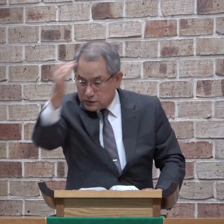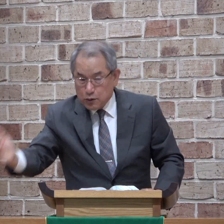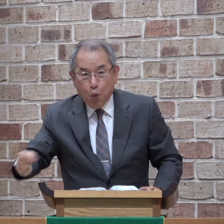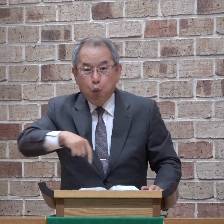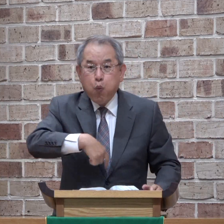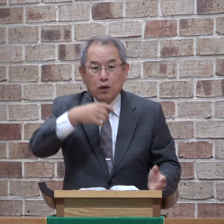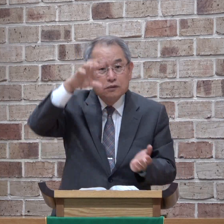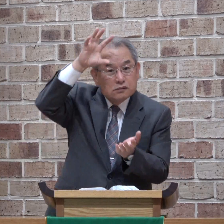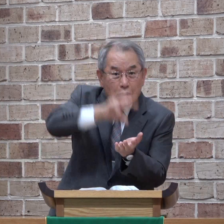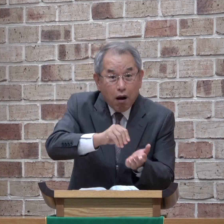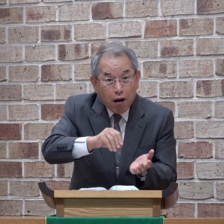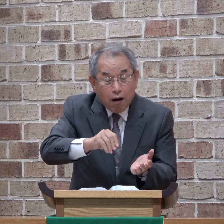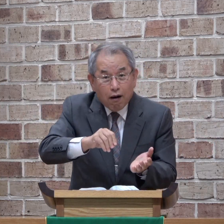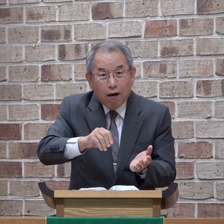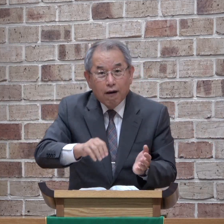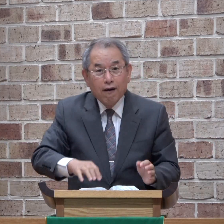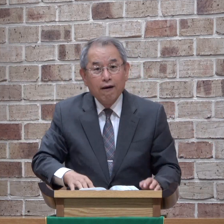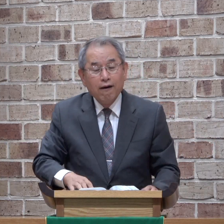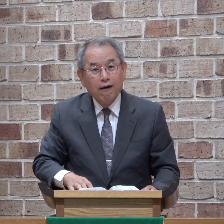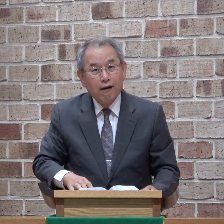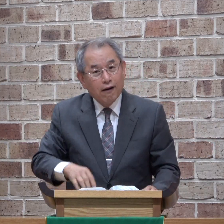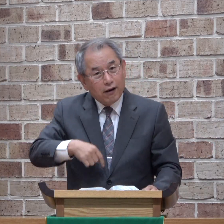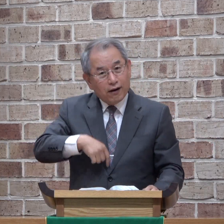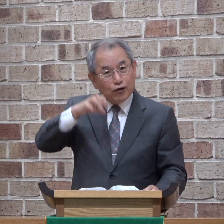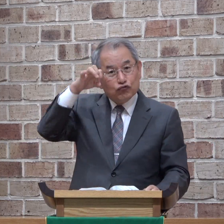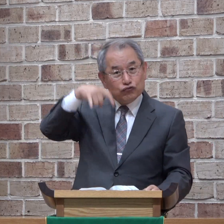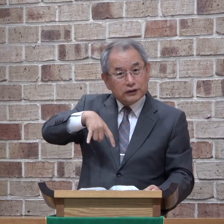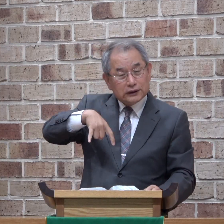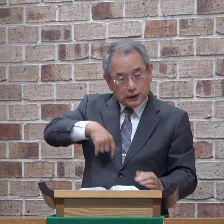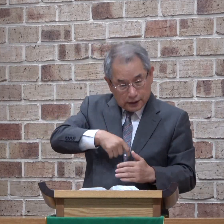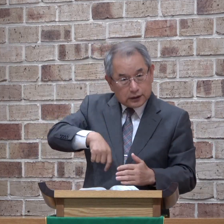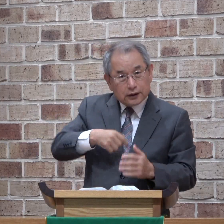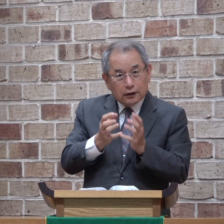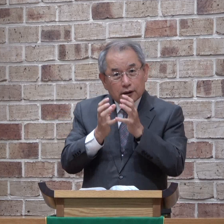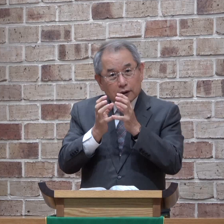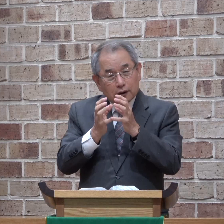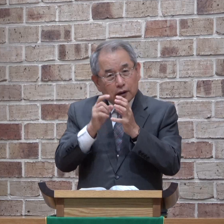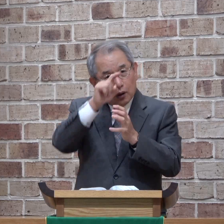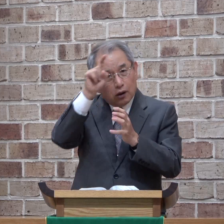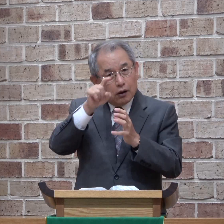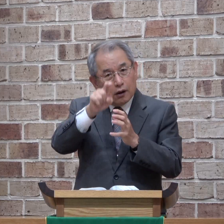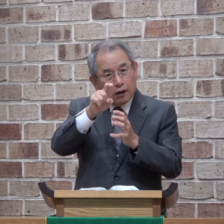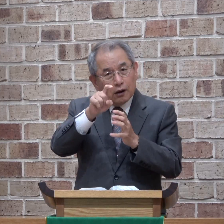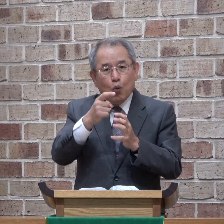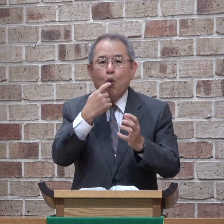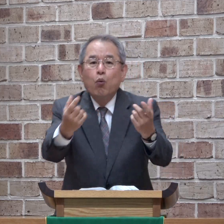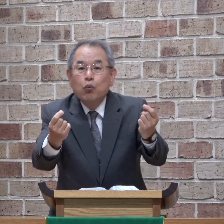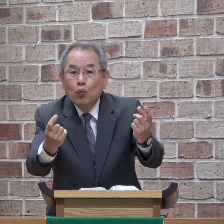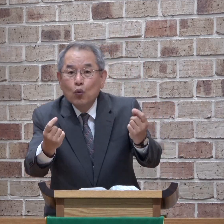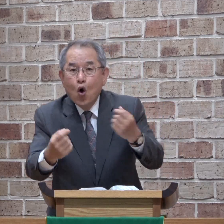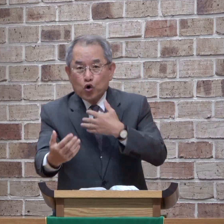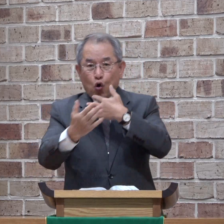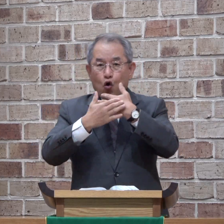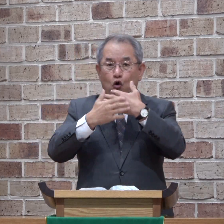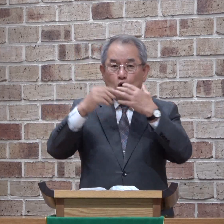혼자 그것을 카메라를 처음부터 끝까지 다 먹습니다. 제 위는 요만한데 어떻게 겉모습을